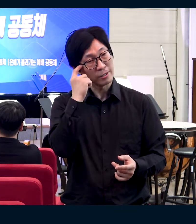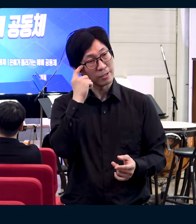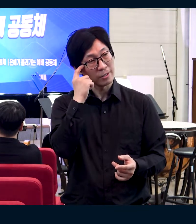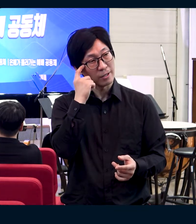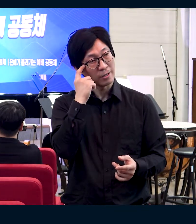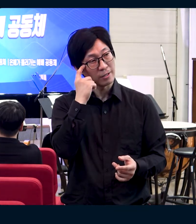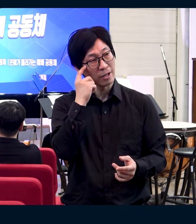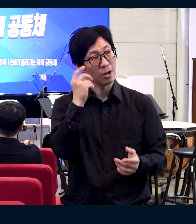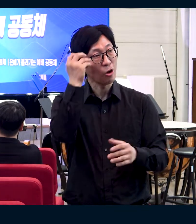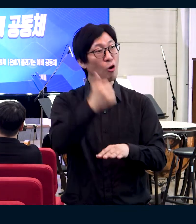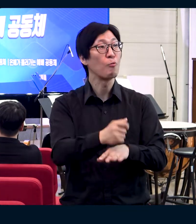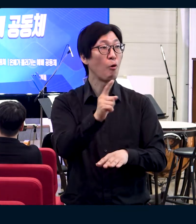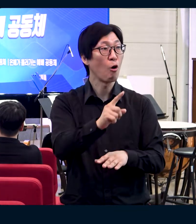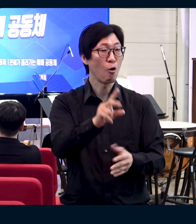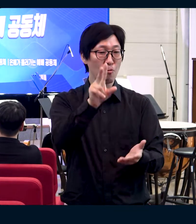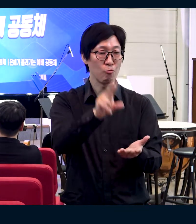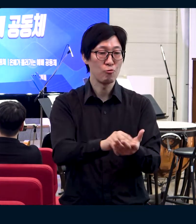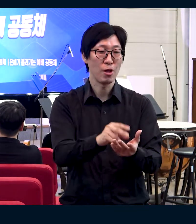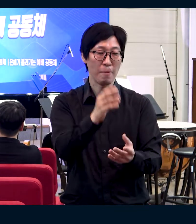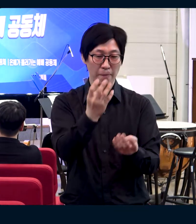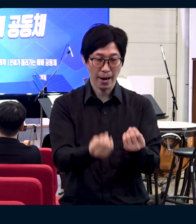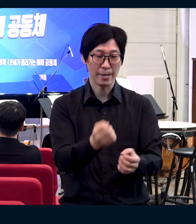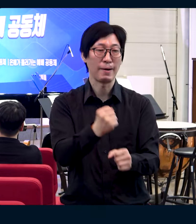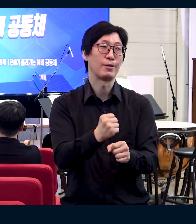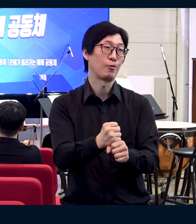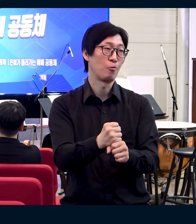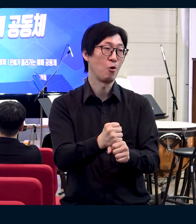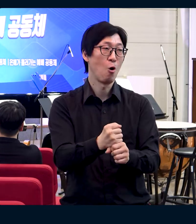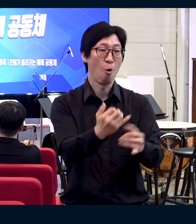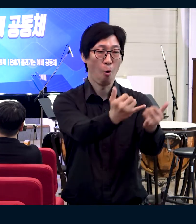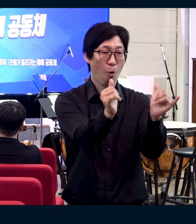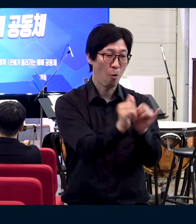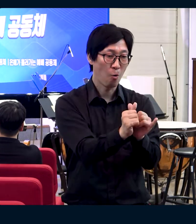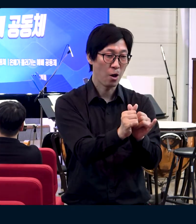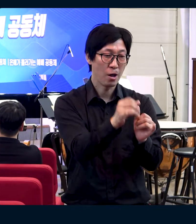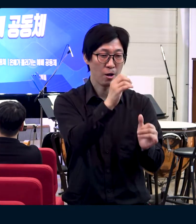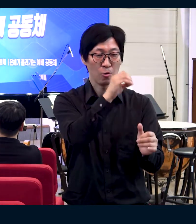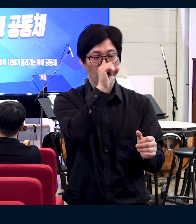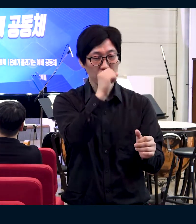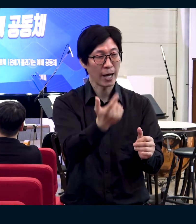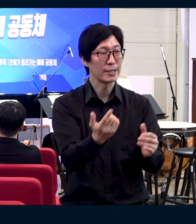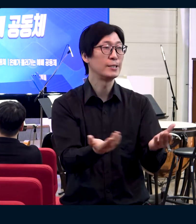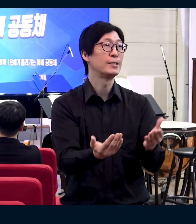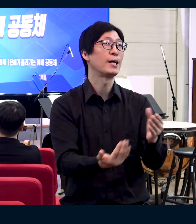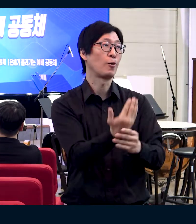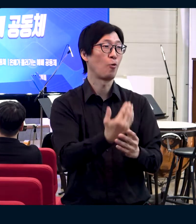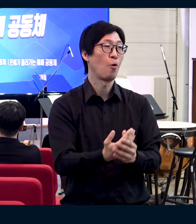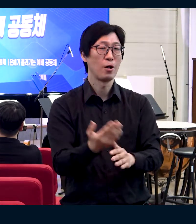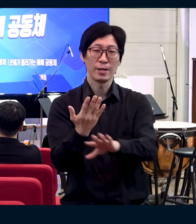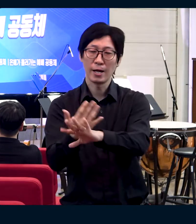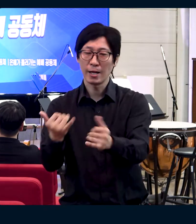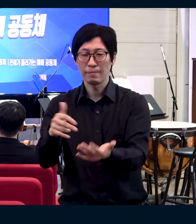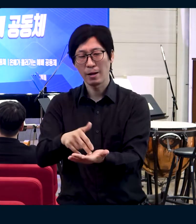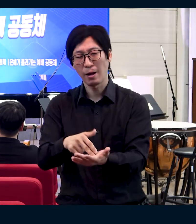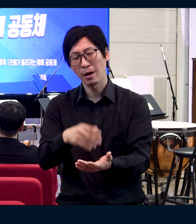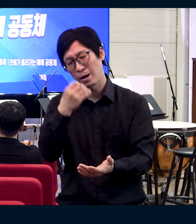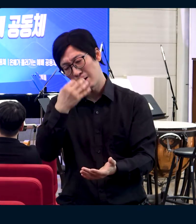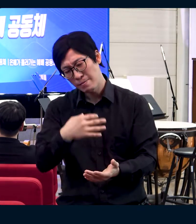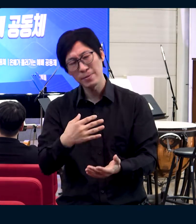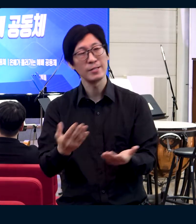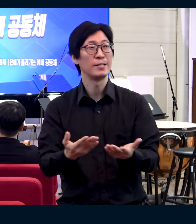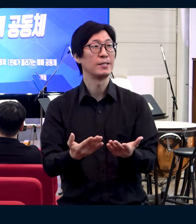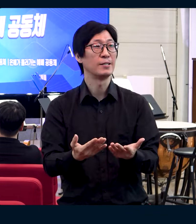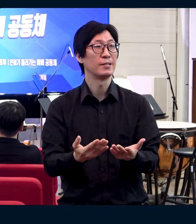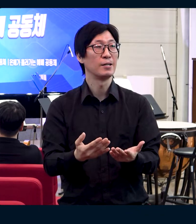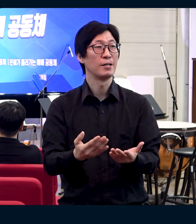더 만들고 공동체를 해롭게 하고 다른 사람을 힘들게 하는 그런 것이 바로 이 JQ라고